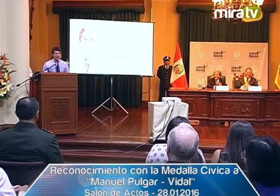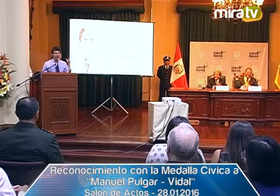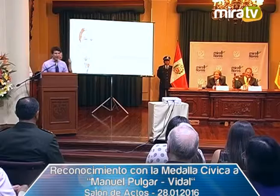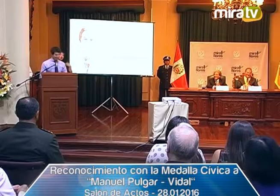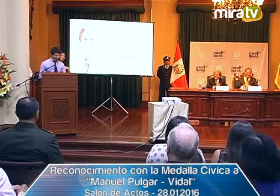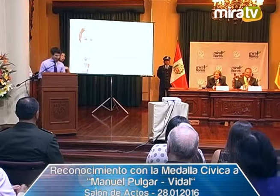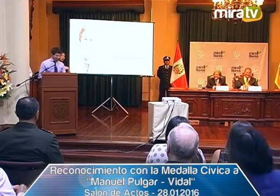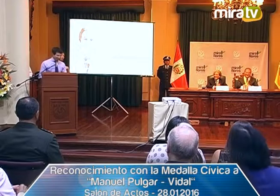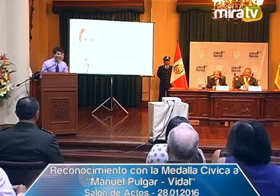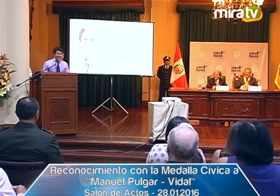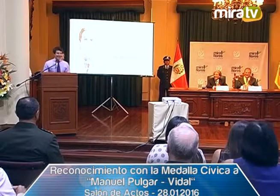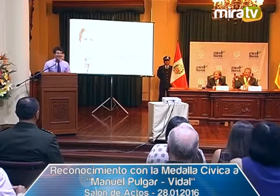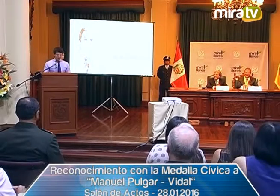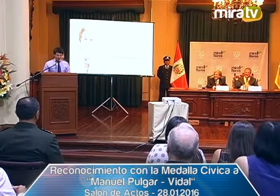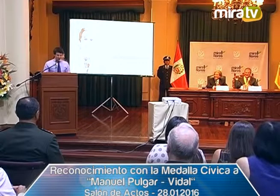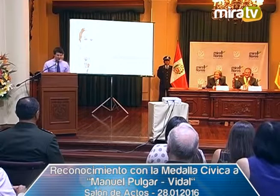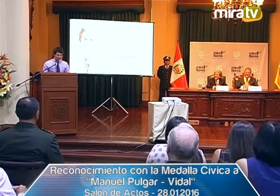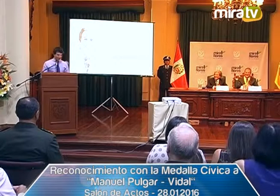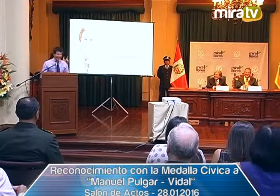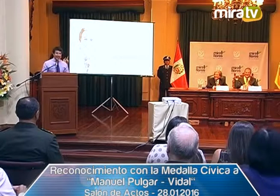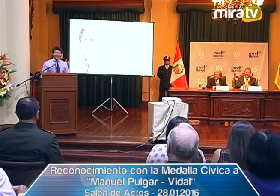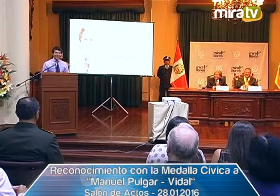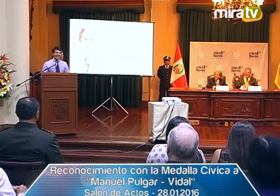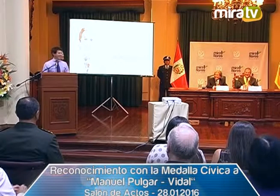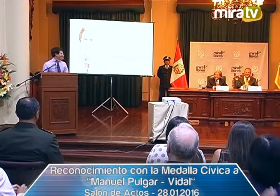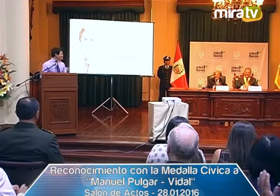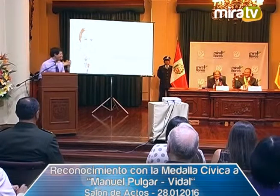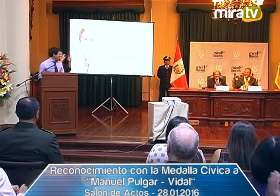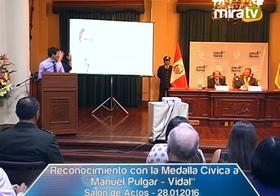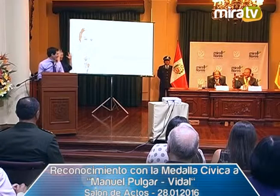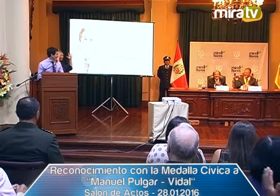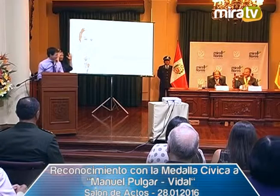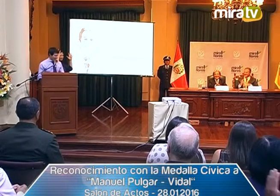acá parado al frente. Sobre todo porque...